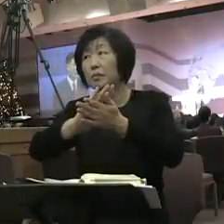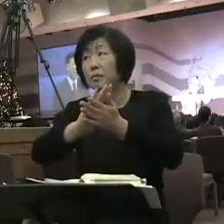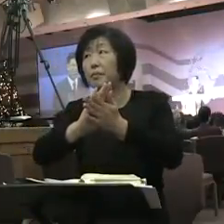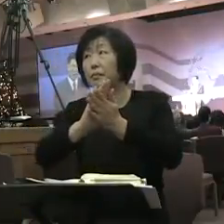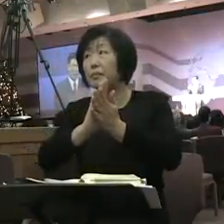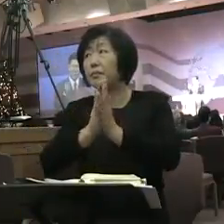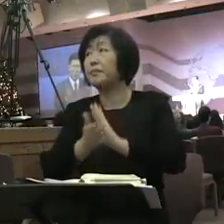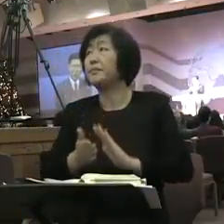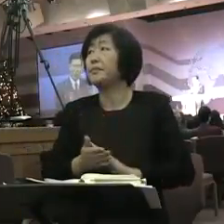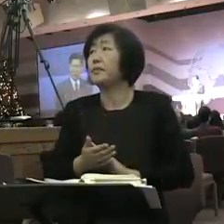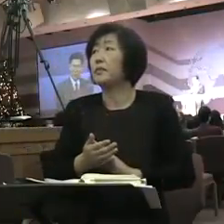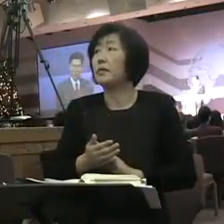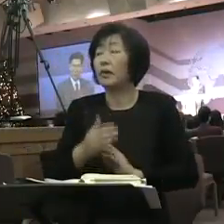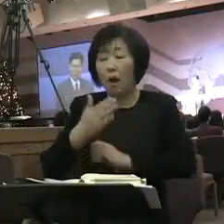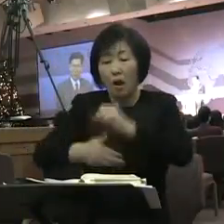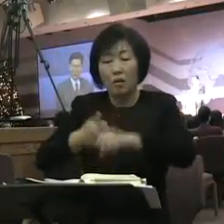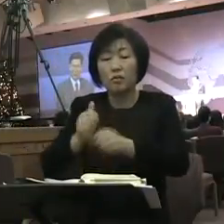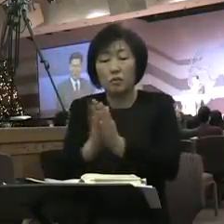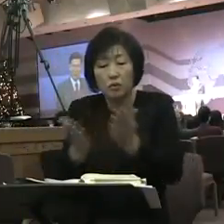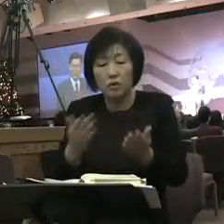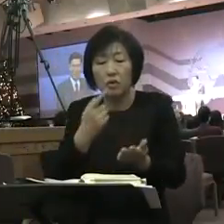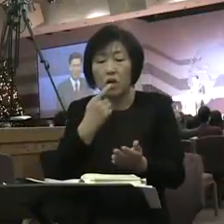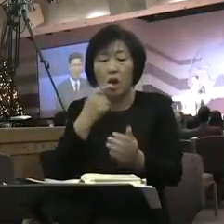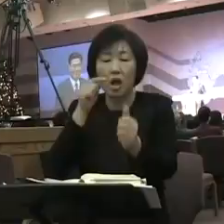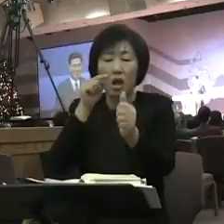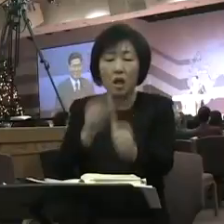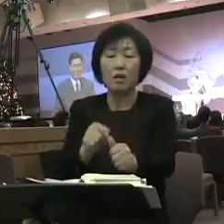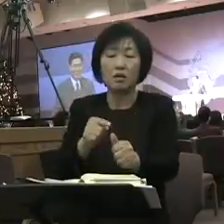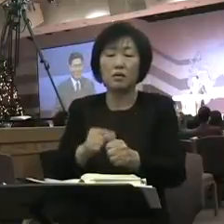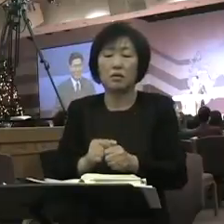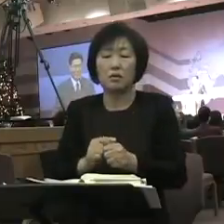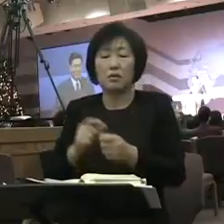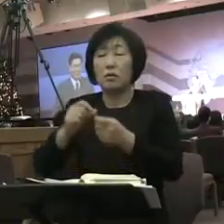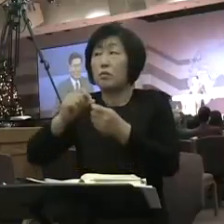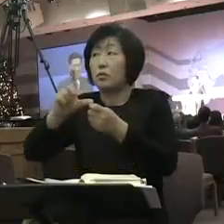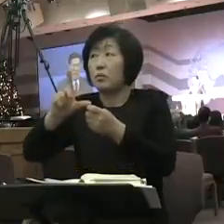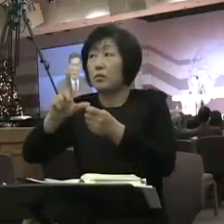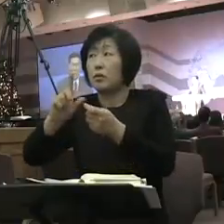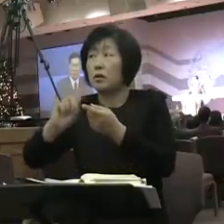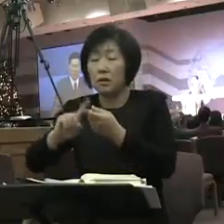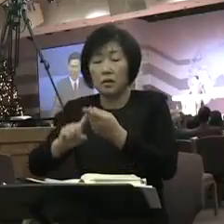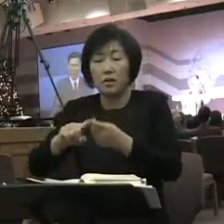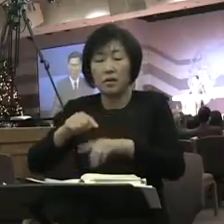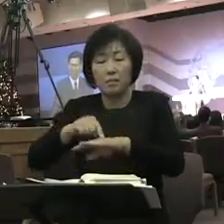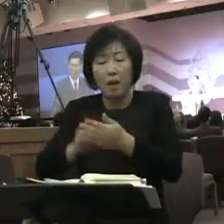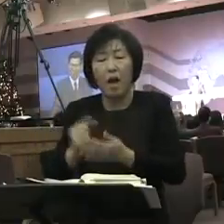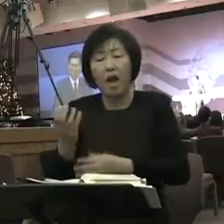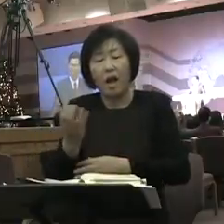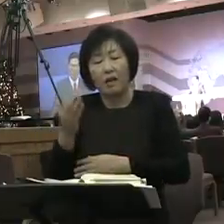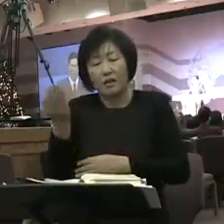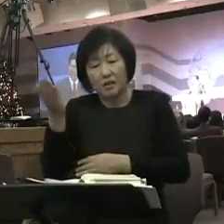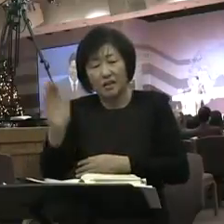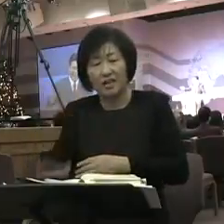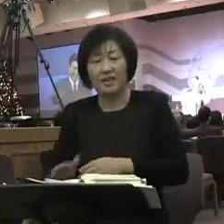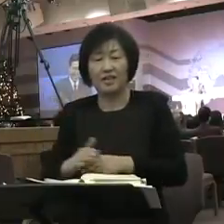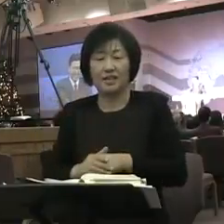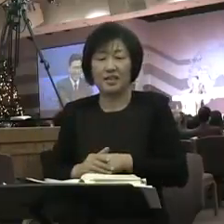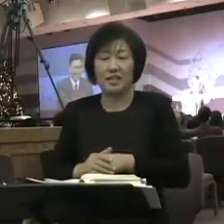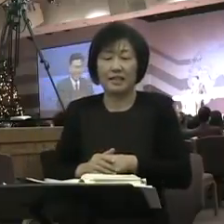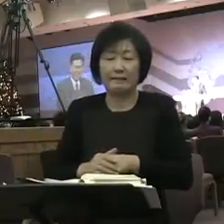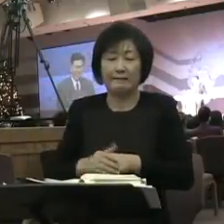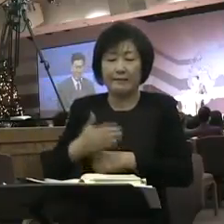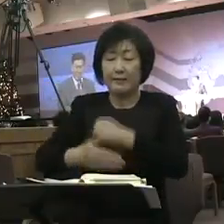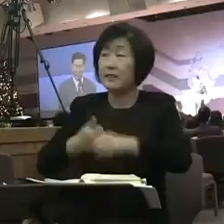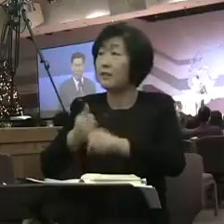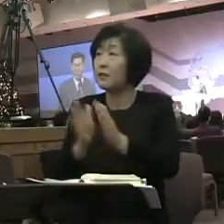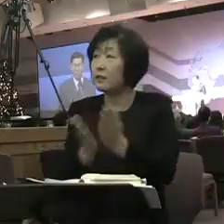죄송합니다. 그러나 성경이 우리에게 지적해주는 부분이기 때문에 여러분들 조금 좀 마음이 아프시더라도, 그러나 이 성경